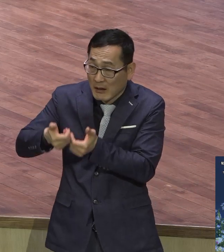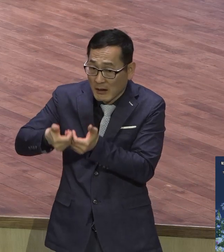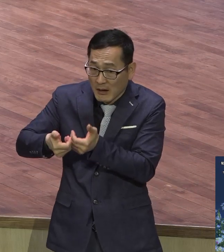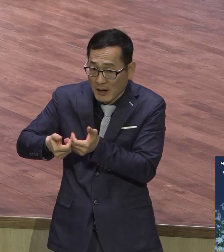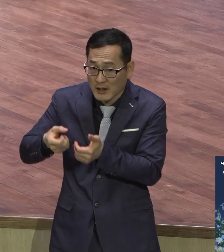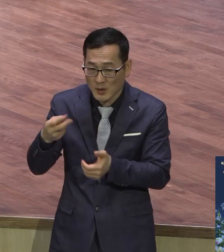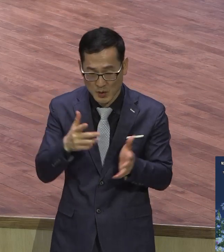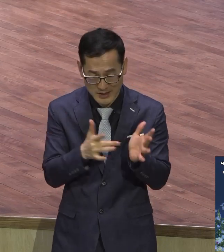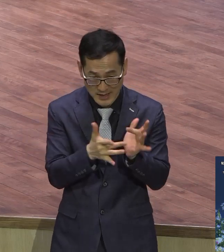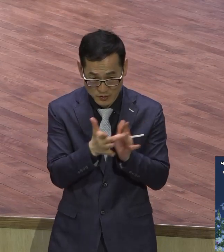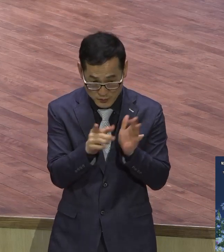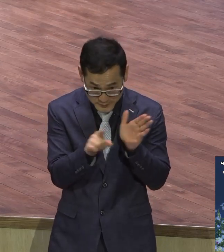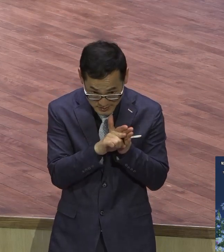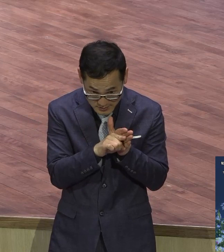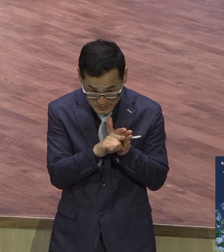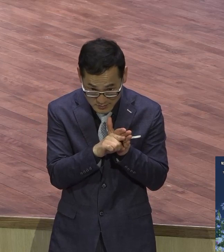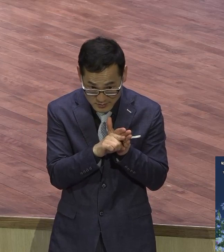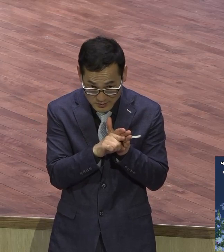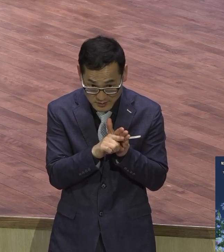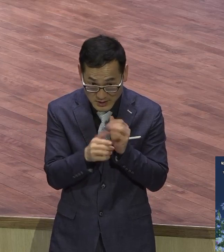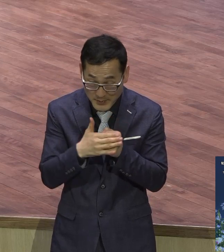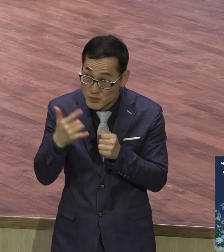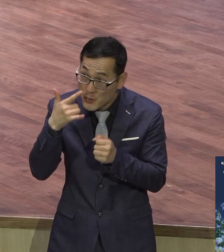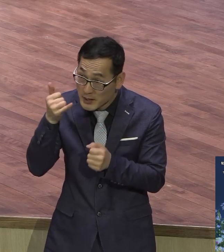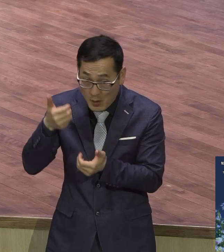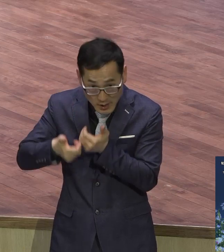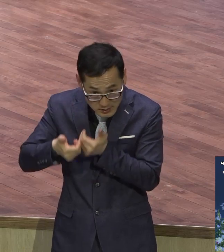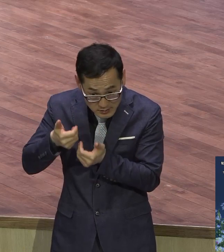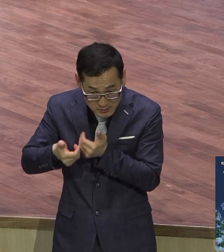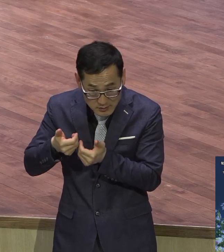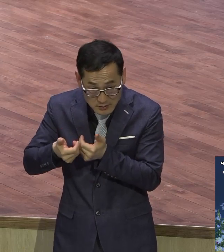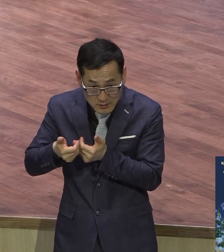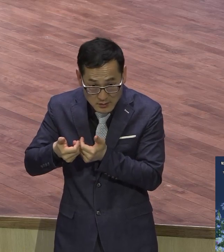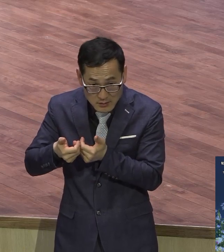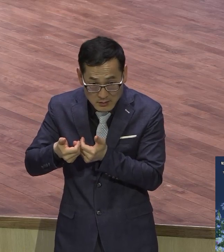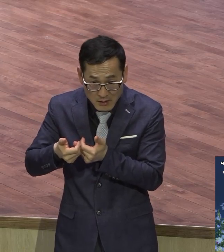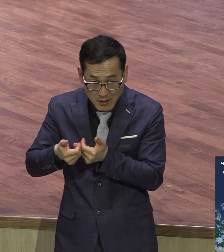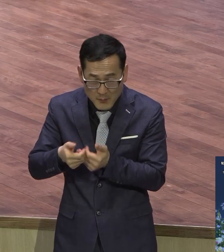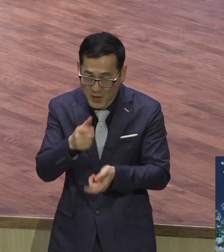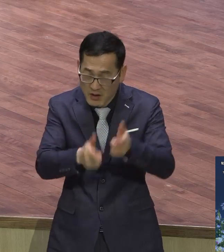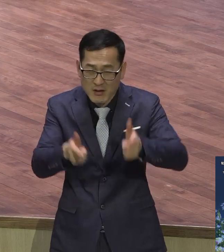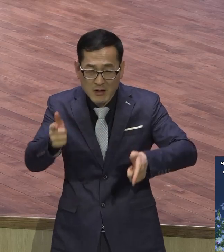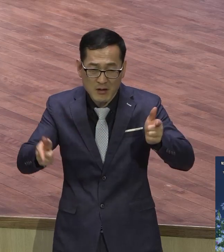믿는 것으로 인해서 부모님과의 관계 단절히 생긴 분들도 있을 거예요.